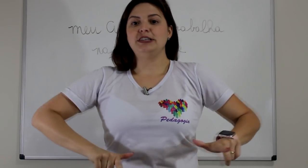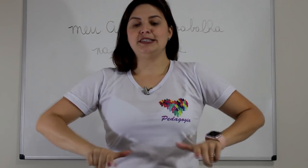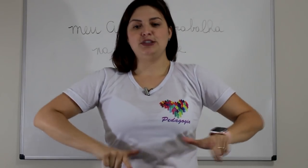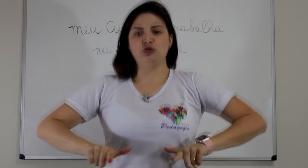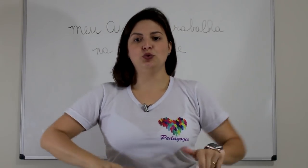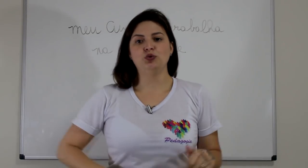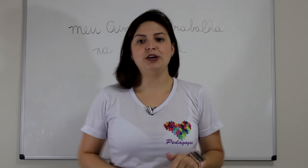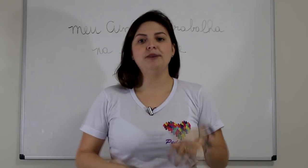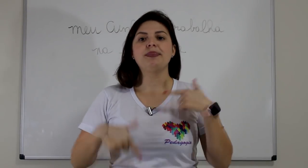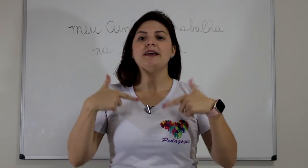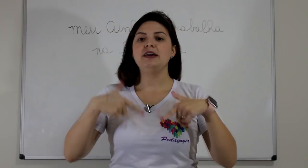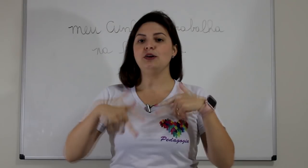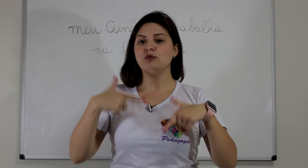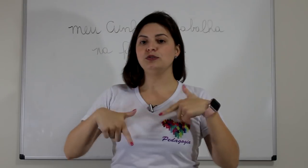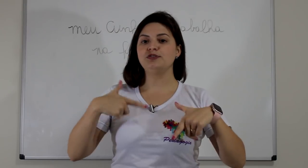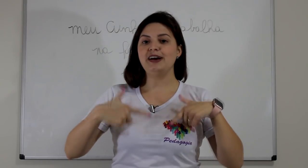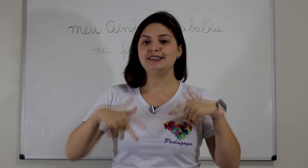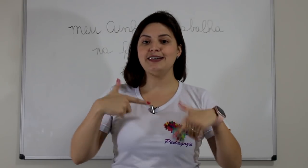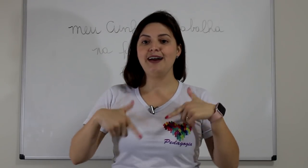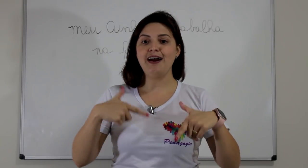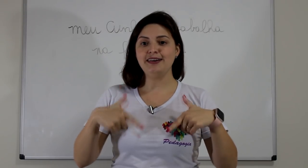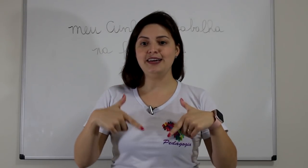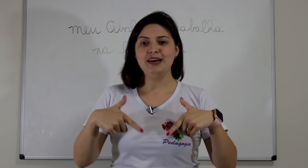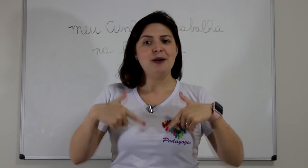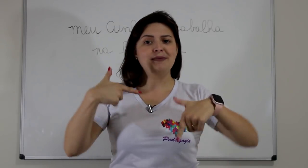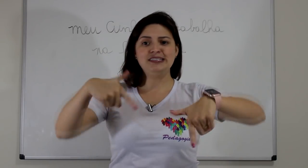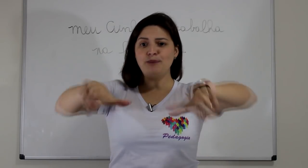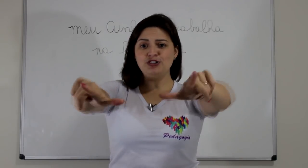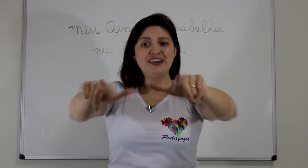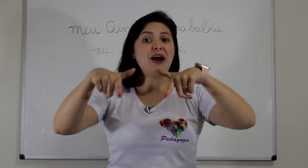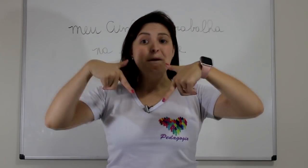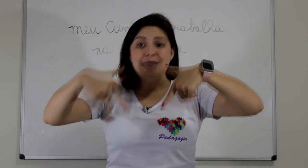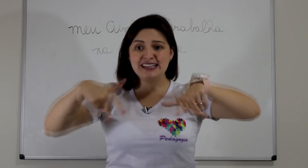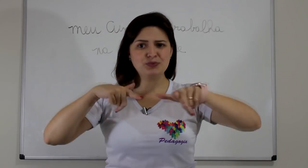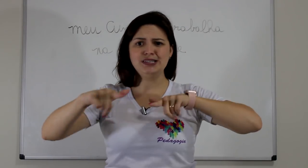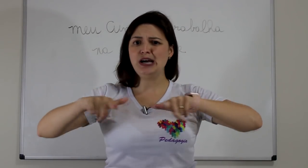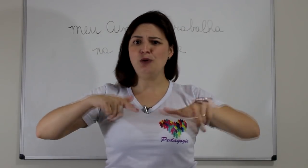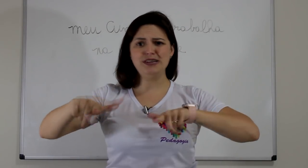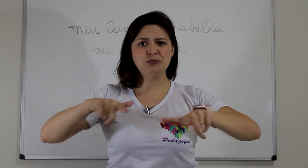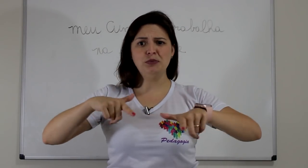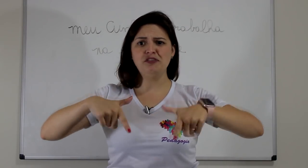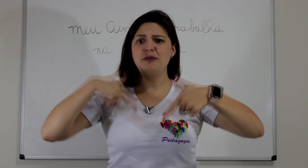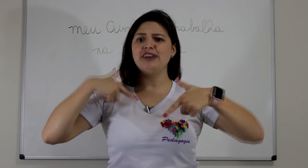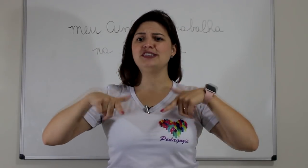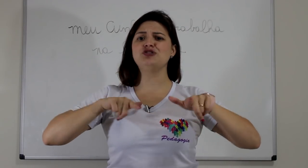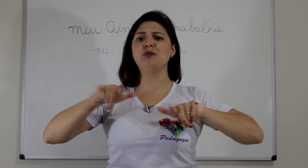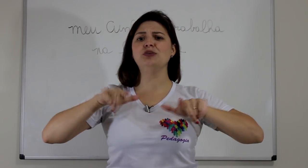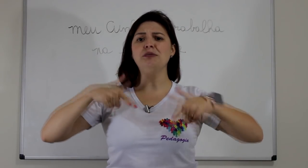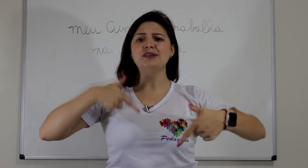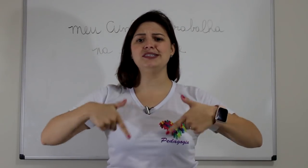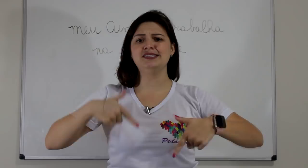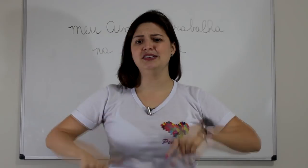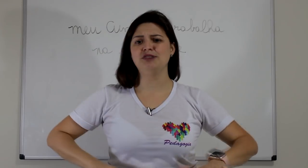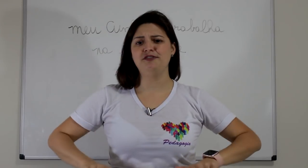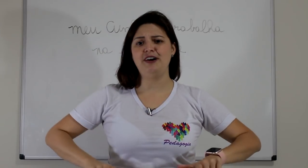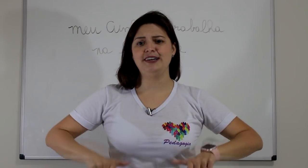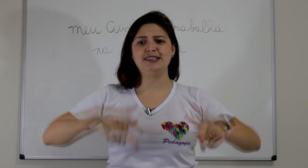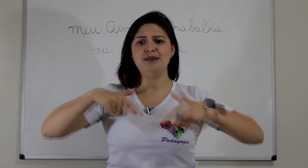na cintura, e alguns fazem aqui, mas você pode ver que é o mesmo sinal, o mesmo movimento, às vezes só muda a posição que faz, tá? Mas é